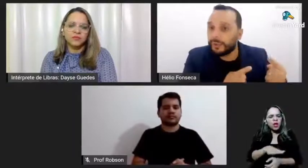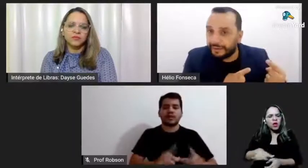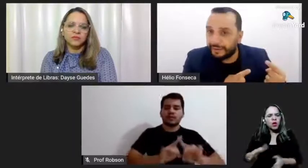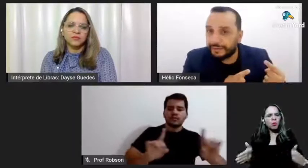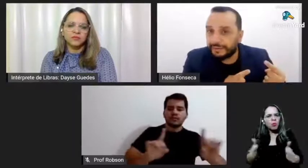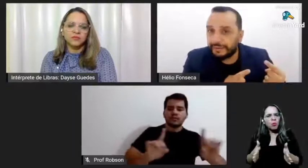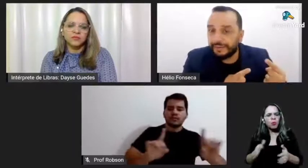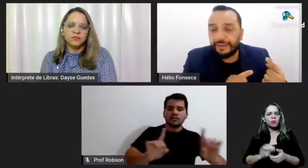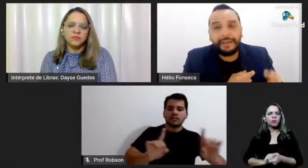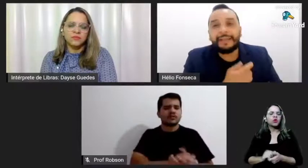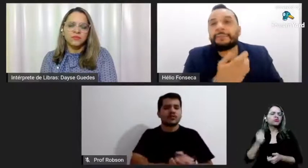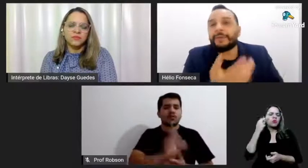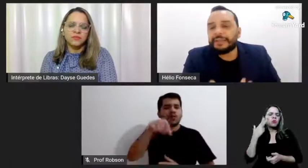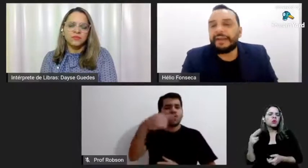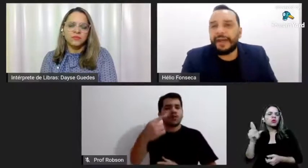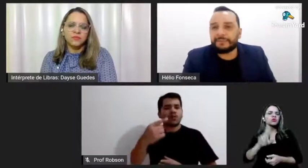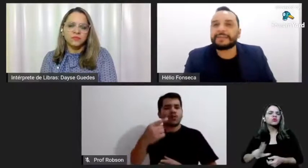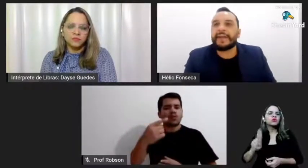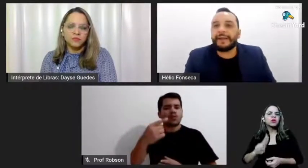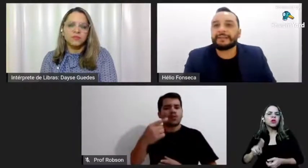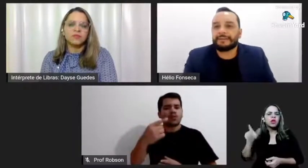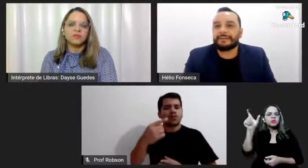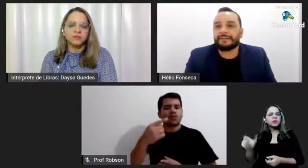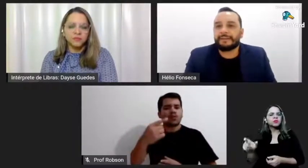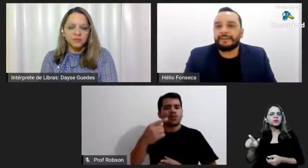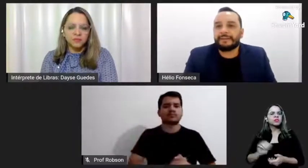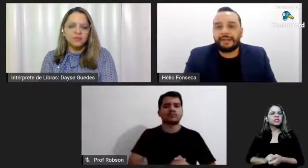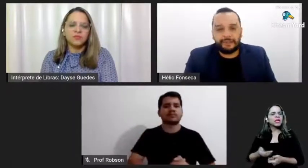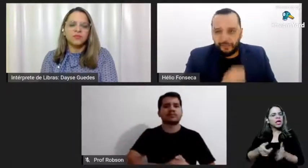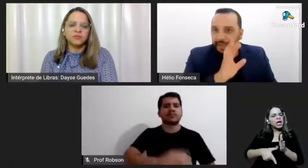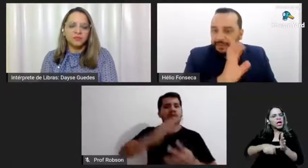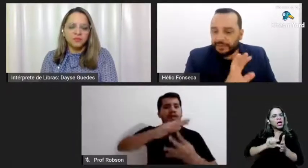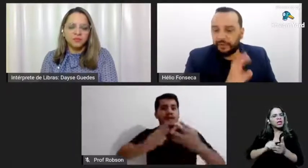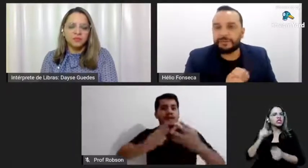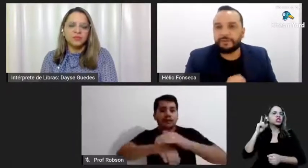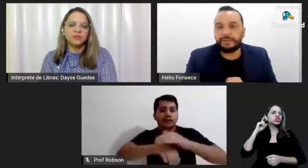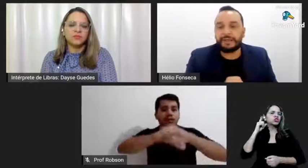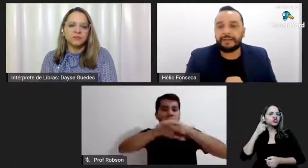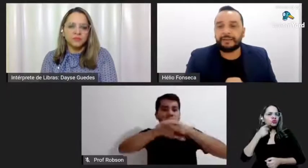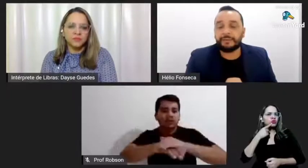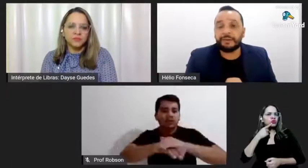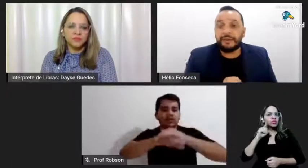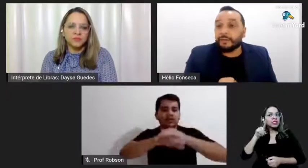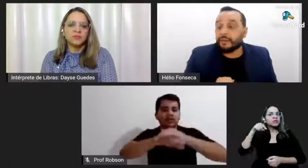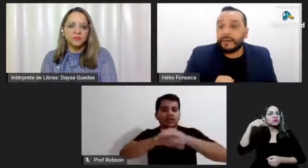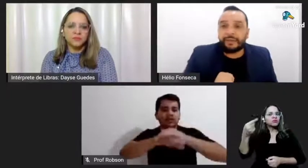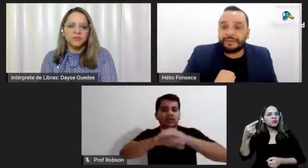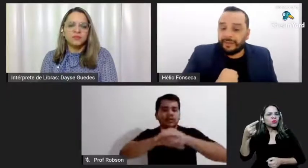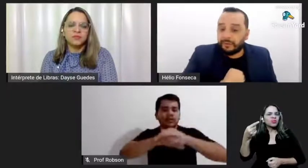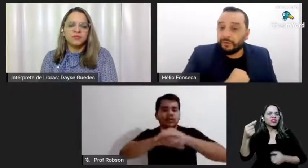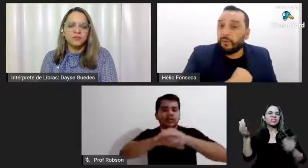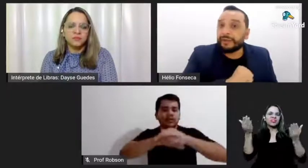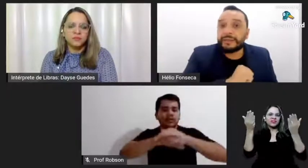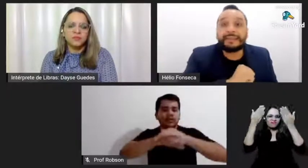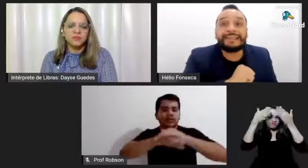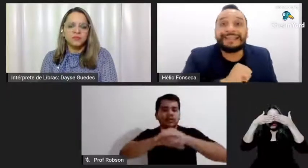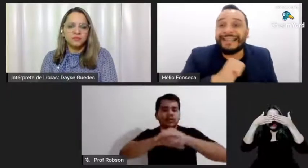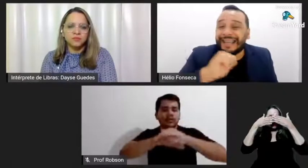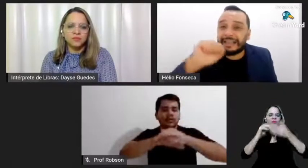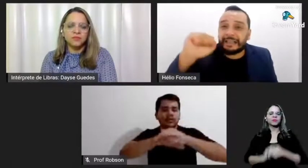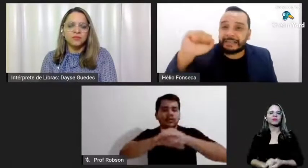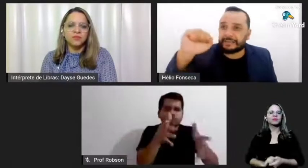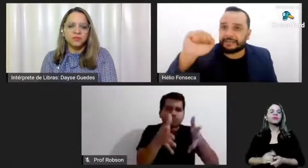eram surdas e depois ficaram cegas. Eles vão usar essas formas de comunicação. Só que nós temos